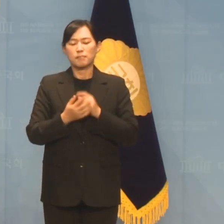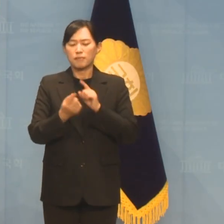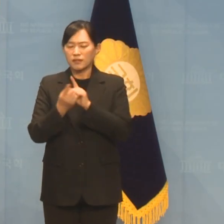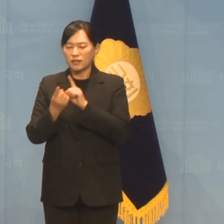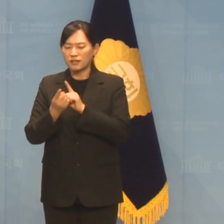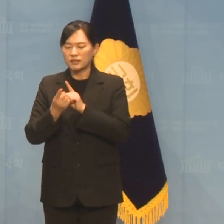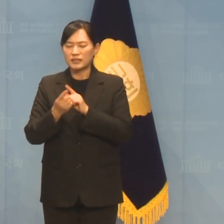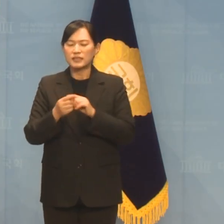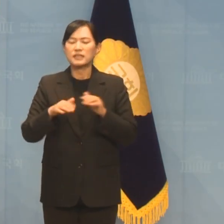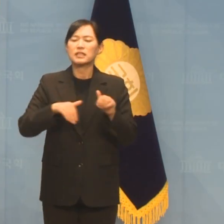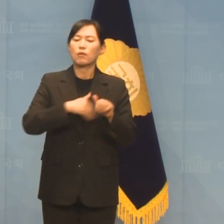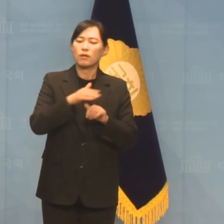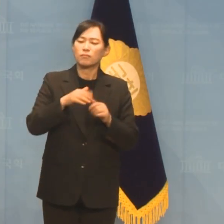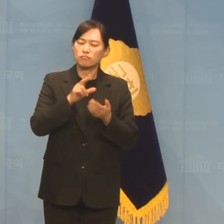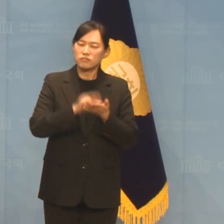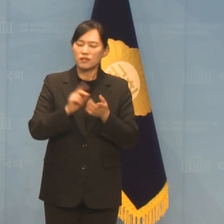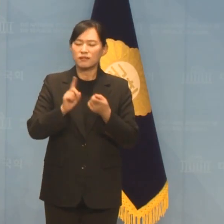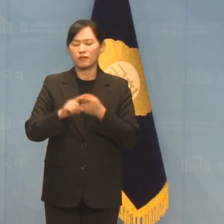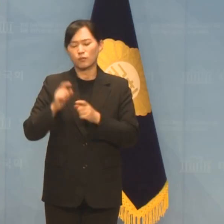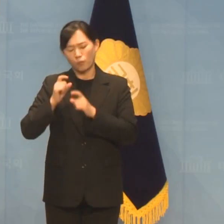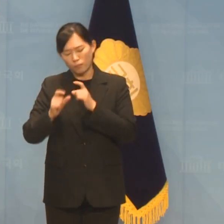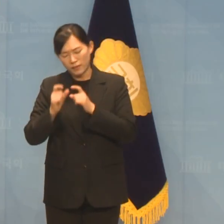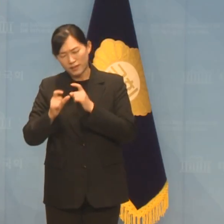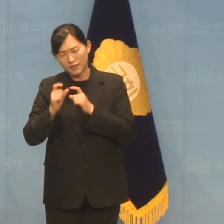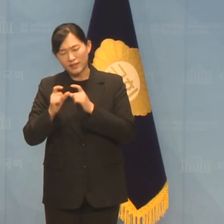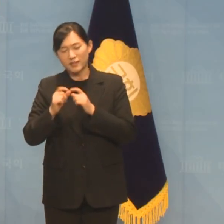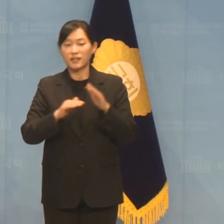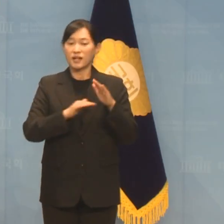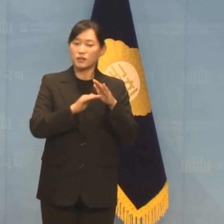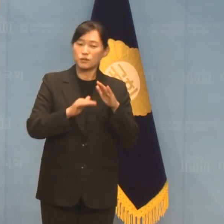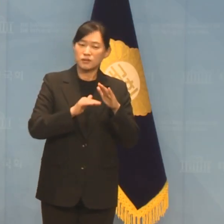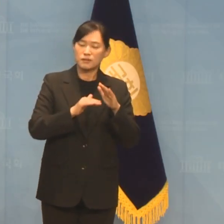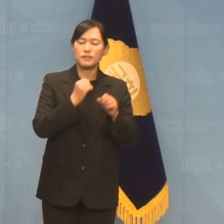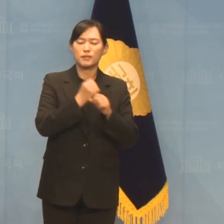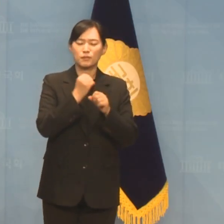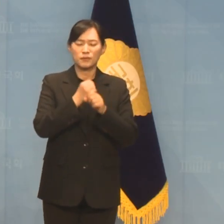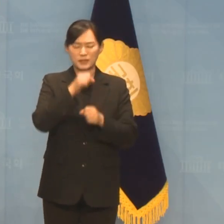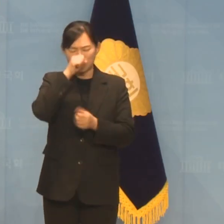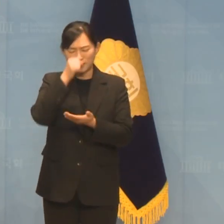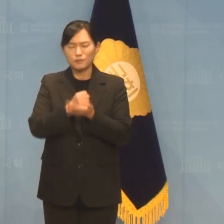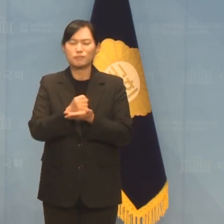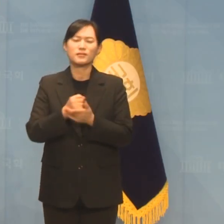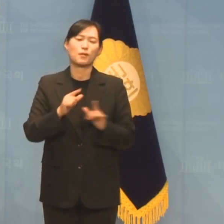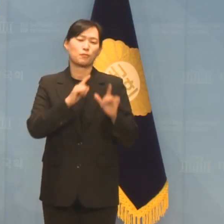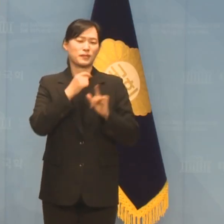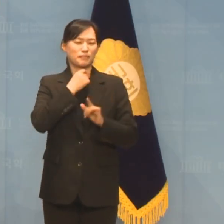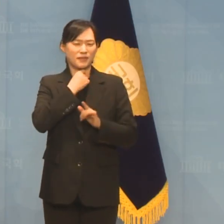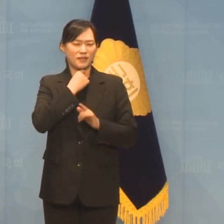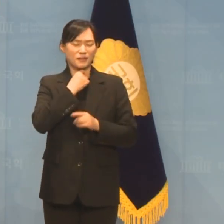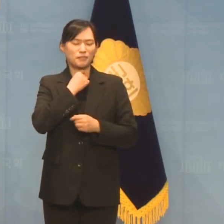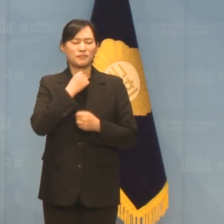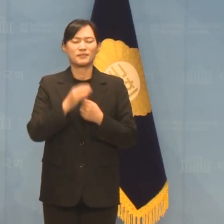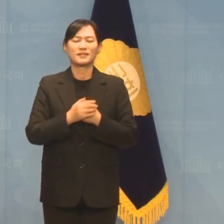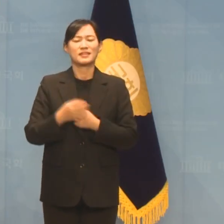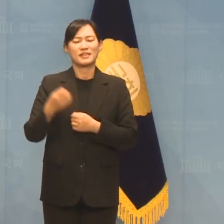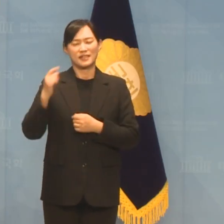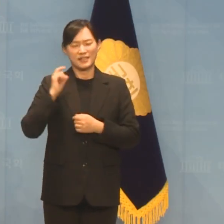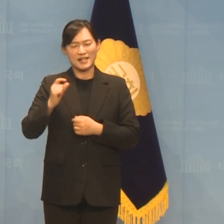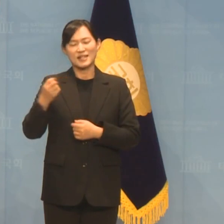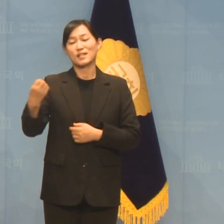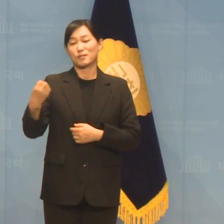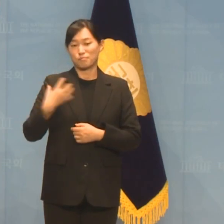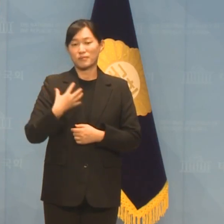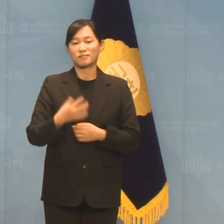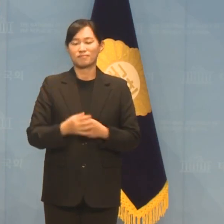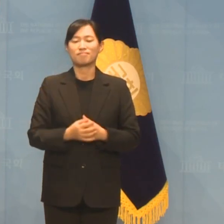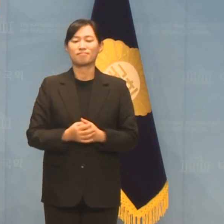현실적인 문제에 대한 깊은 고민과 함께 가정을 이루고 정상적으로 살고 싶다는 의지를 강하게